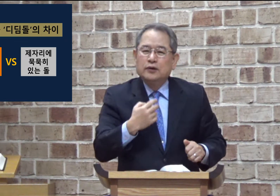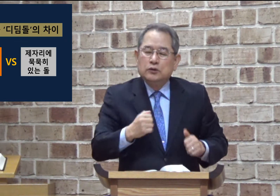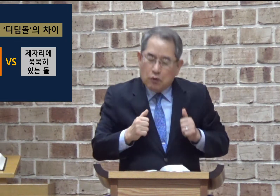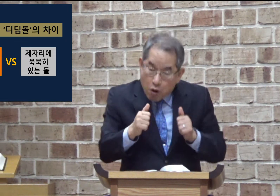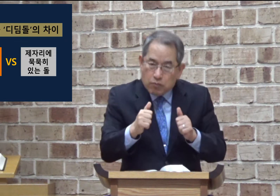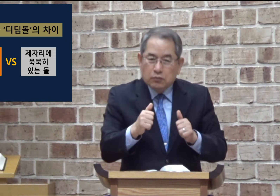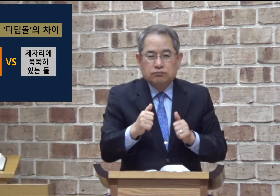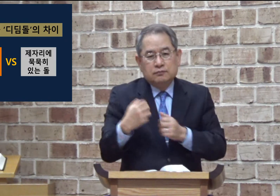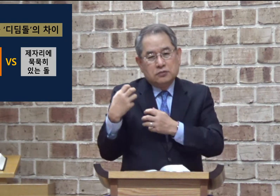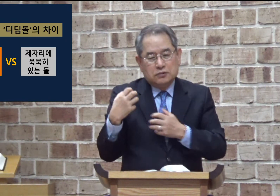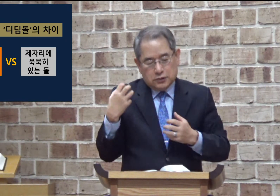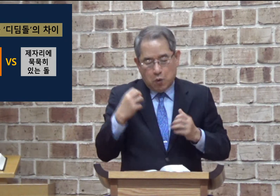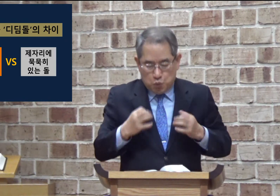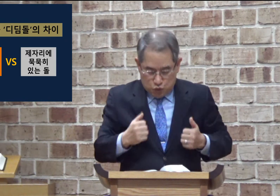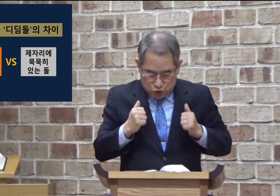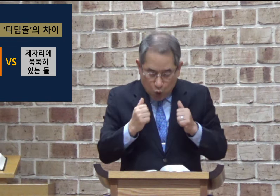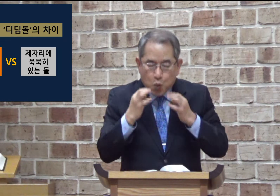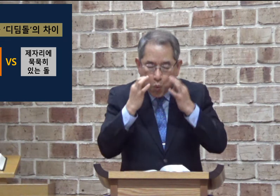묵묵히 제자리에 있는 돌입니다.